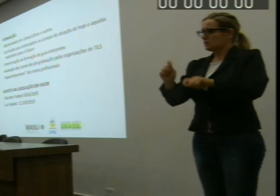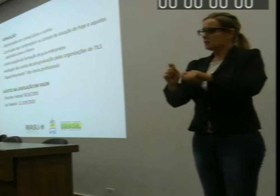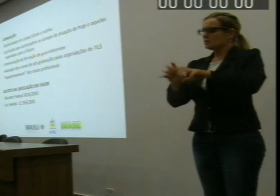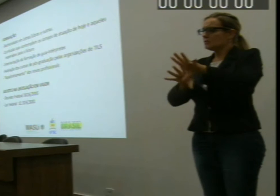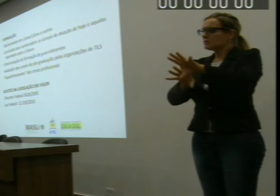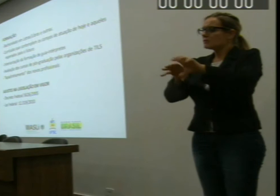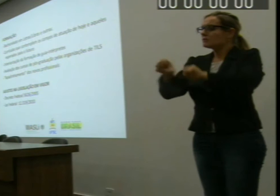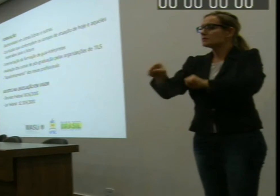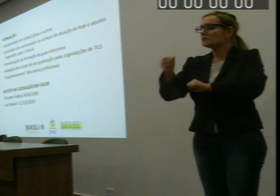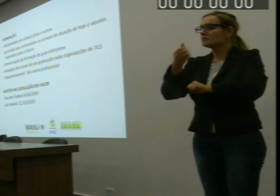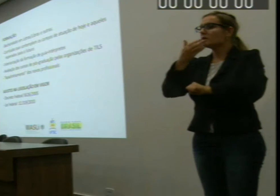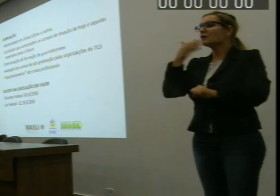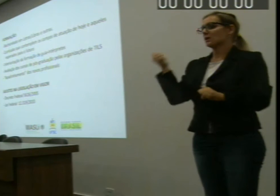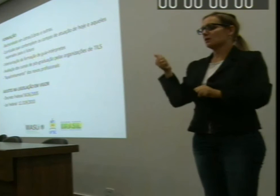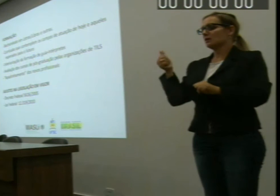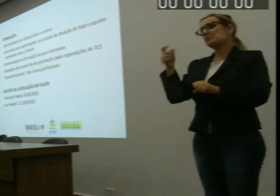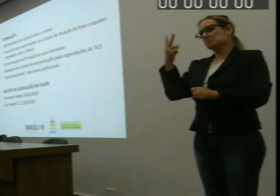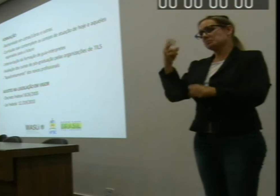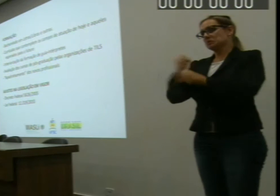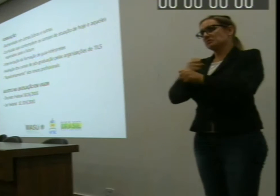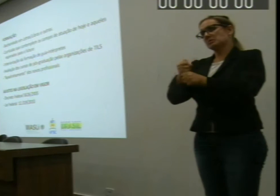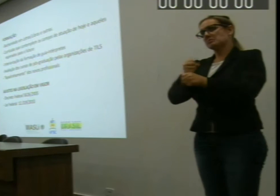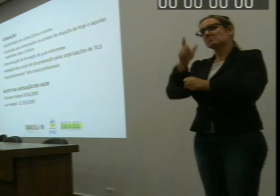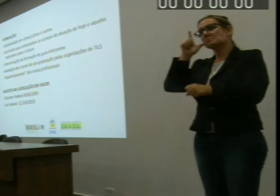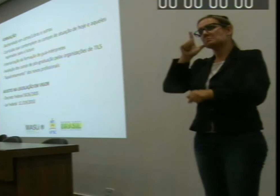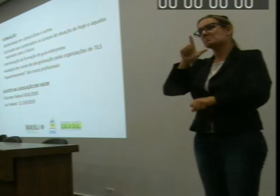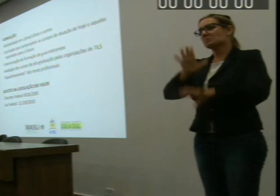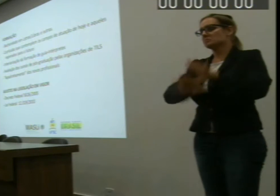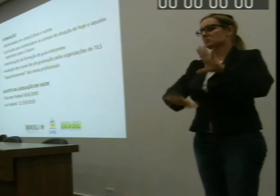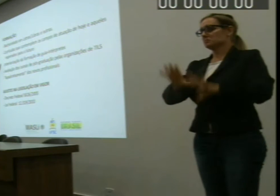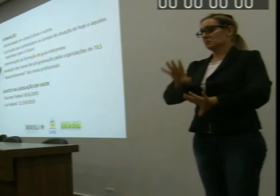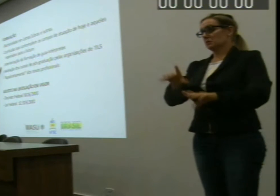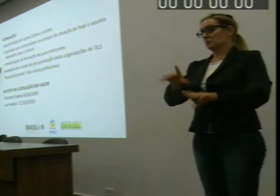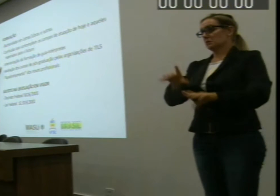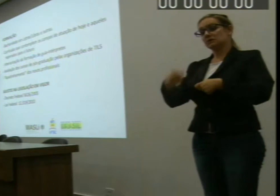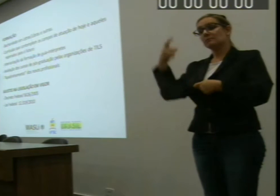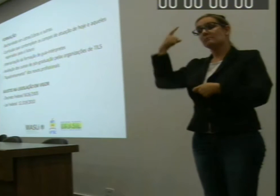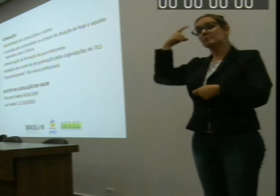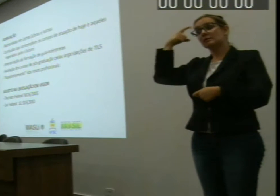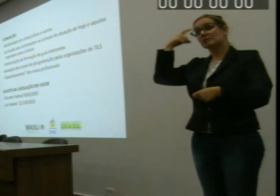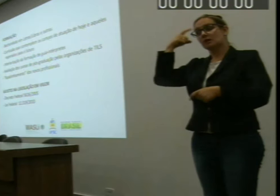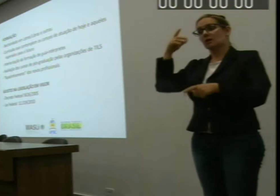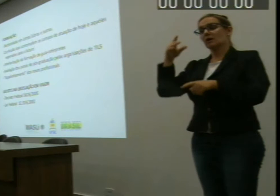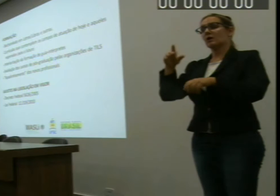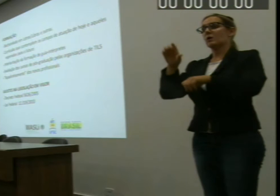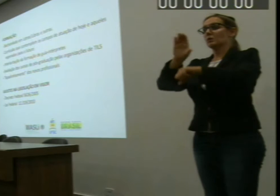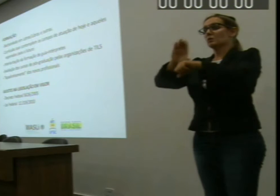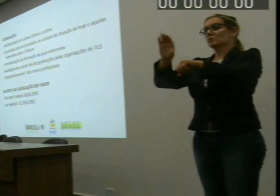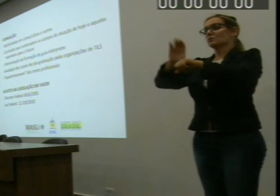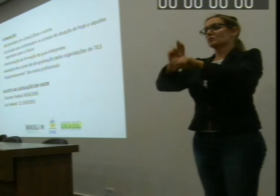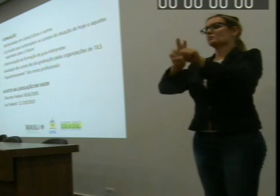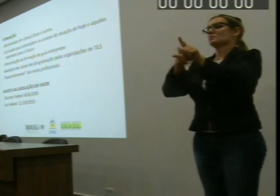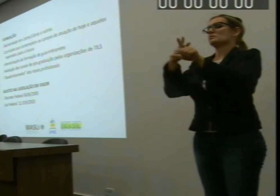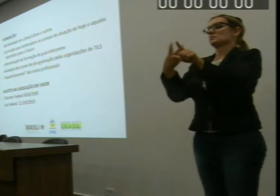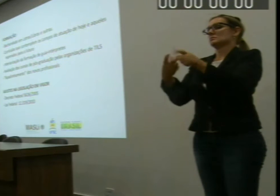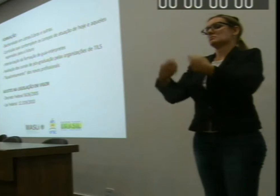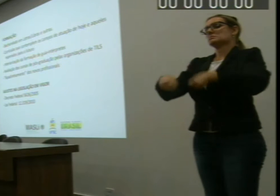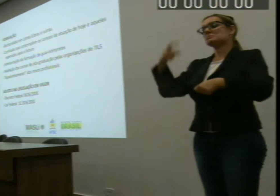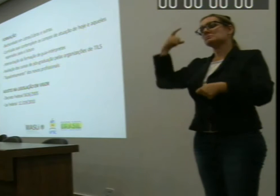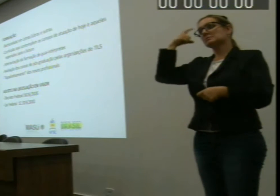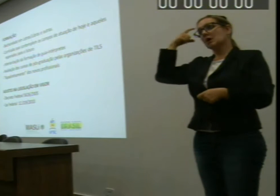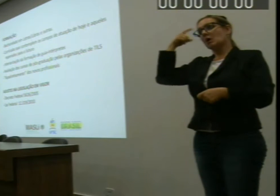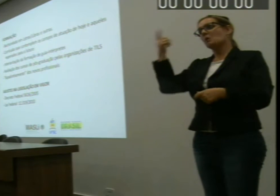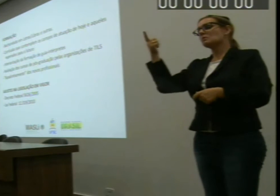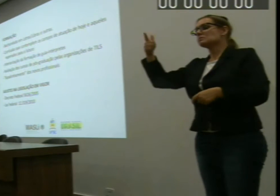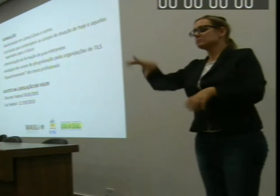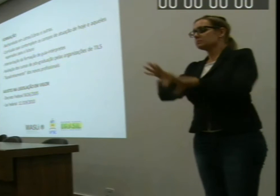formação enfim a questão da formação precisa ser repensada a questão do bacharelado precisa ser repensada não só o bacharelado como